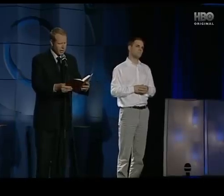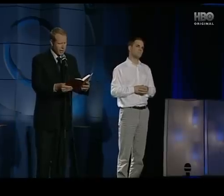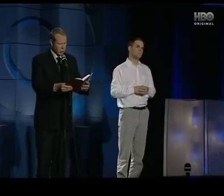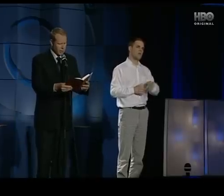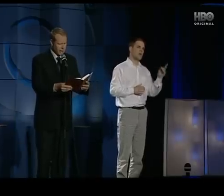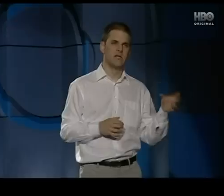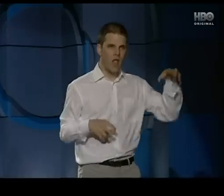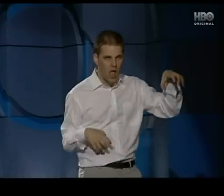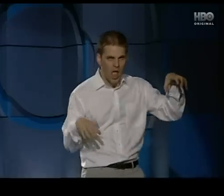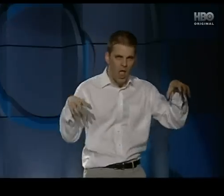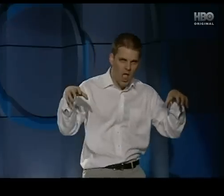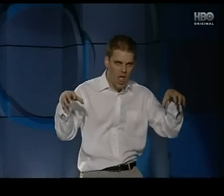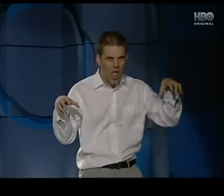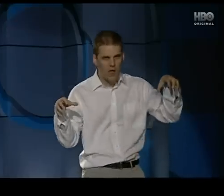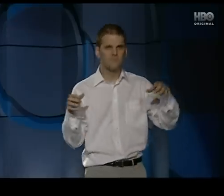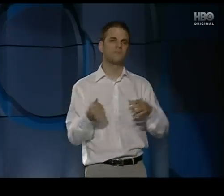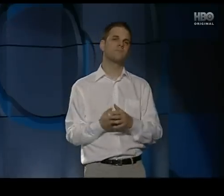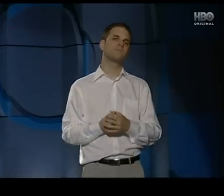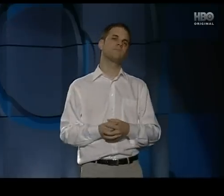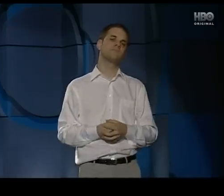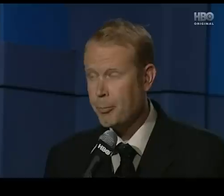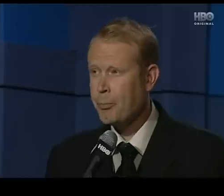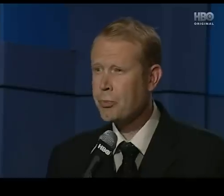Tehdy Herodes